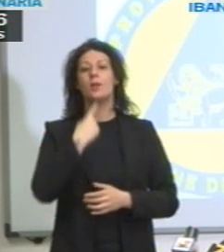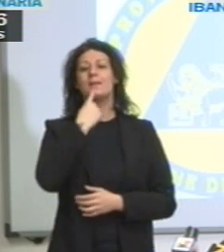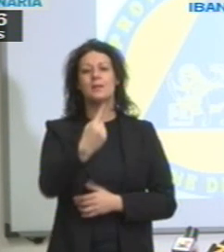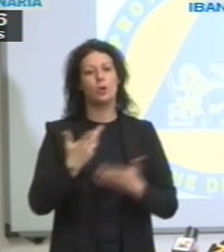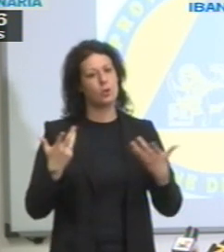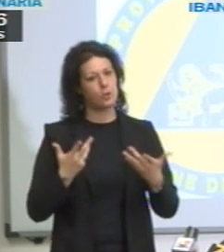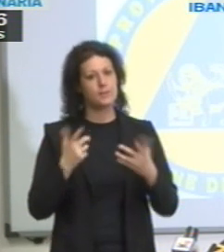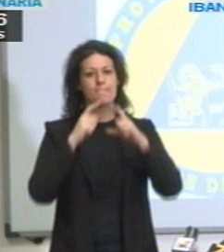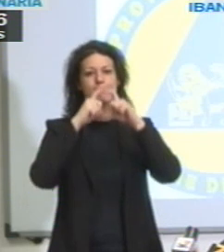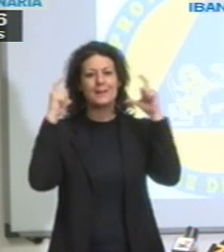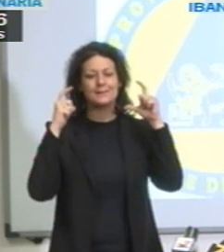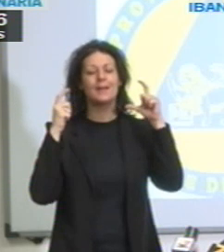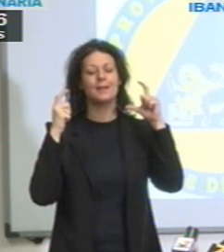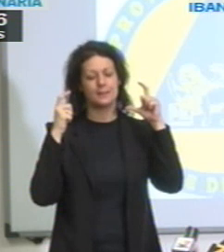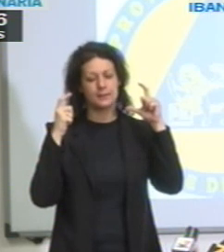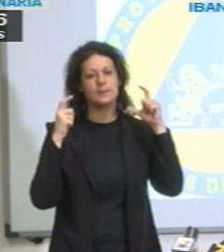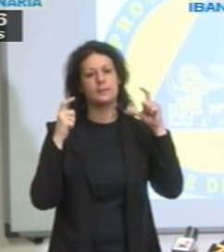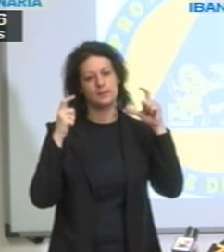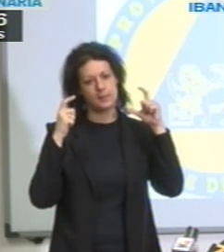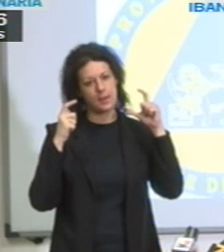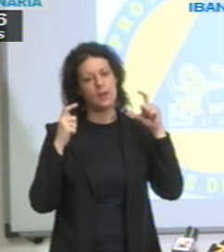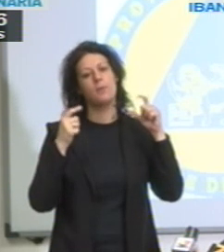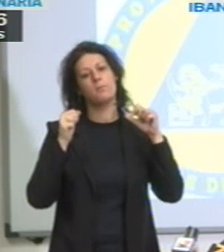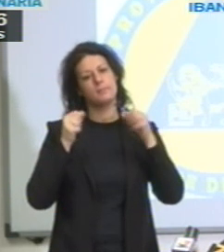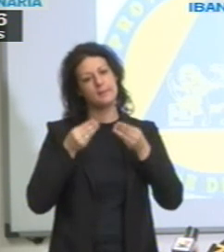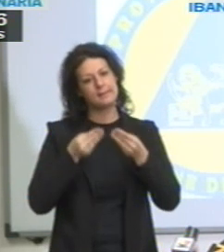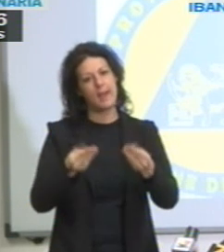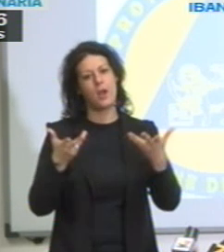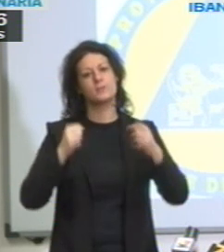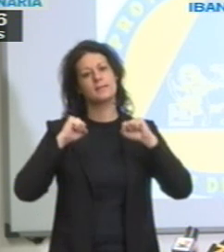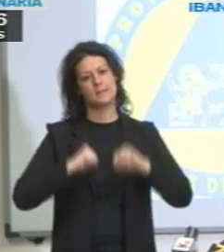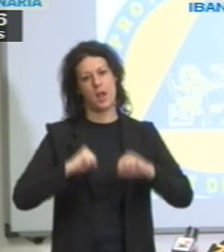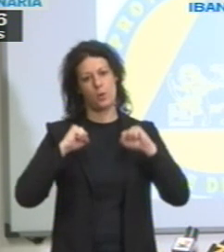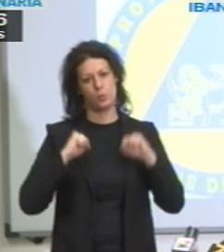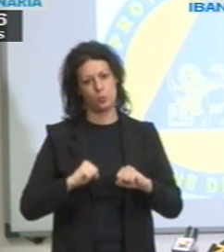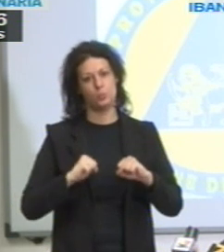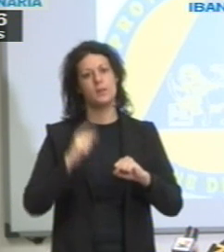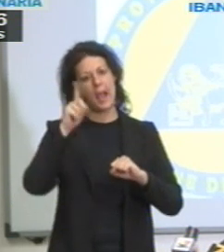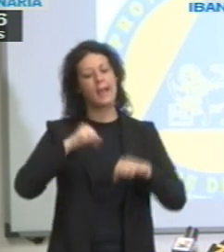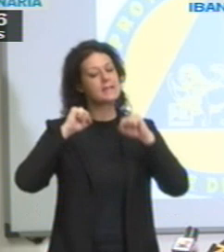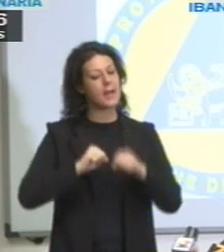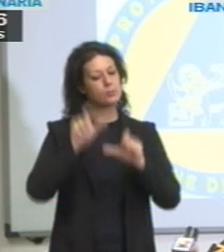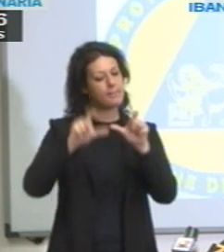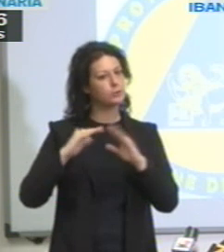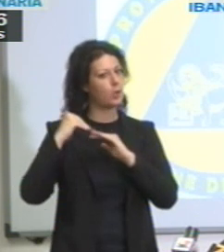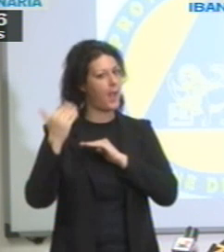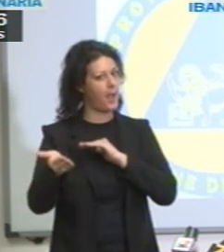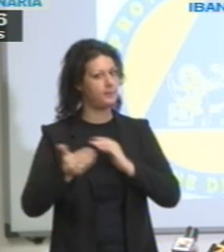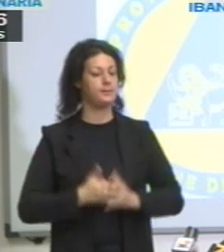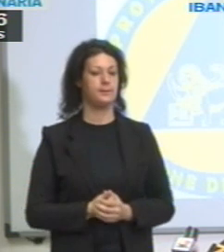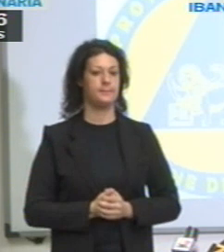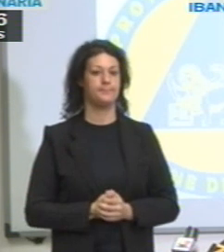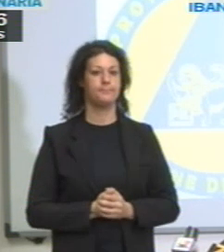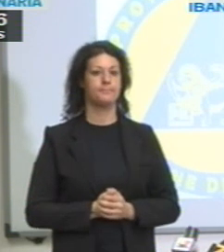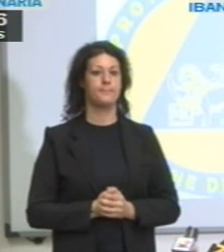che la mascherina ci aiuta a mantenersi in salute e aiuta ovviamente a mantenere la salute nelle altre persone. Per cui è fondamentale